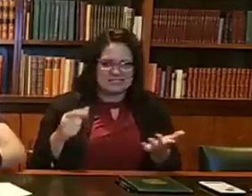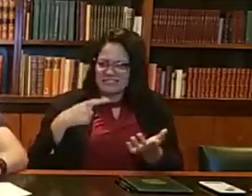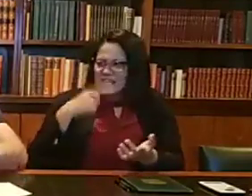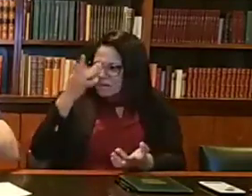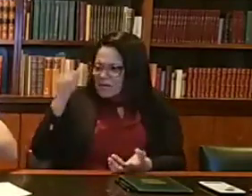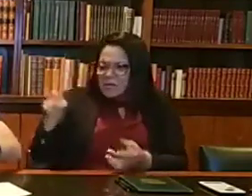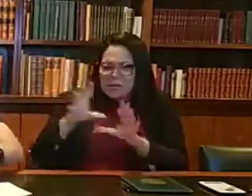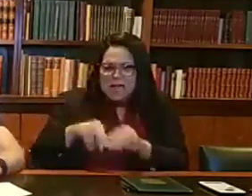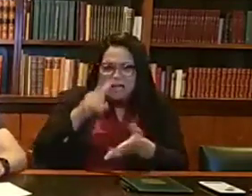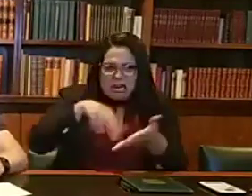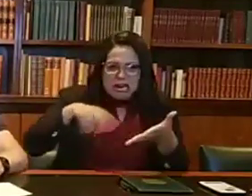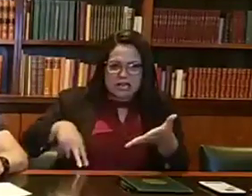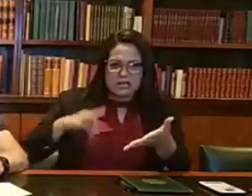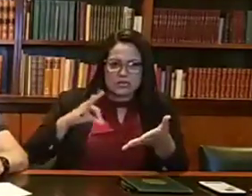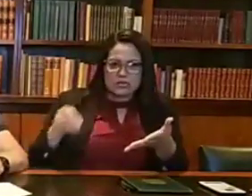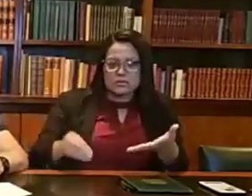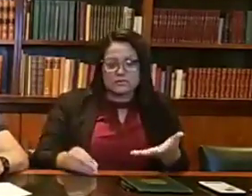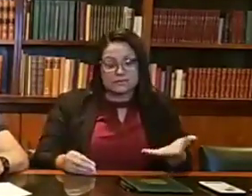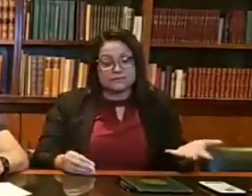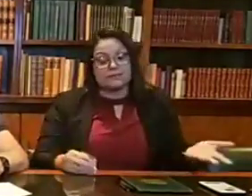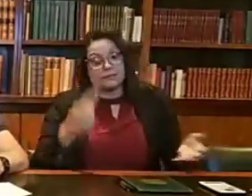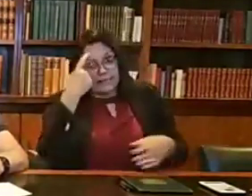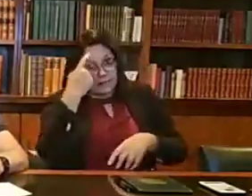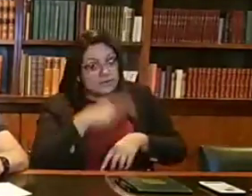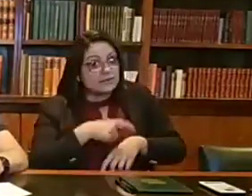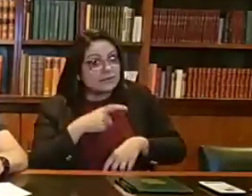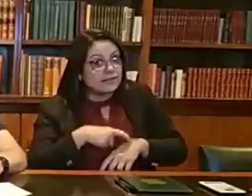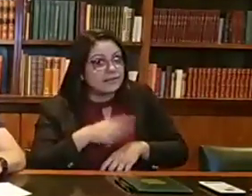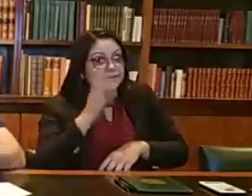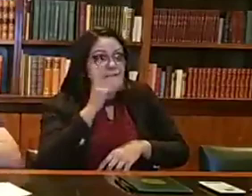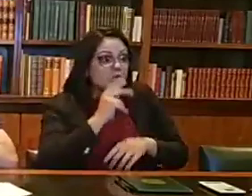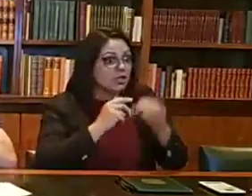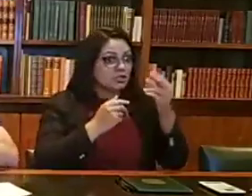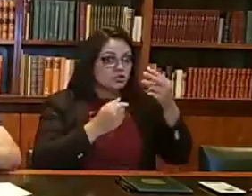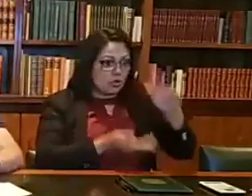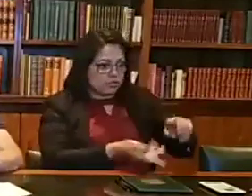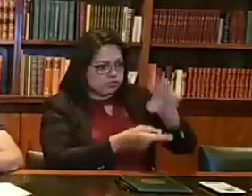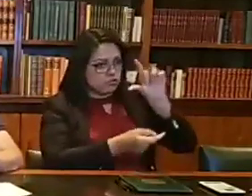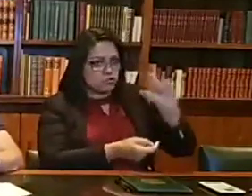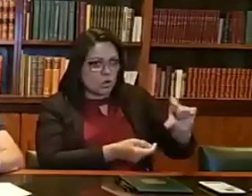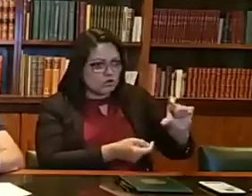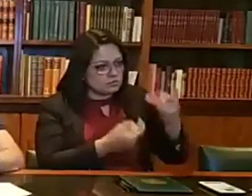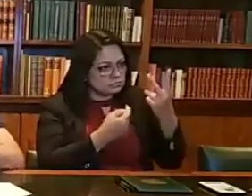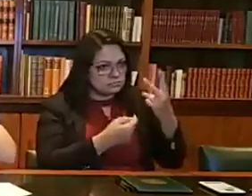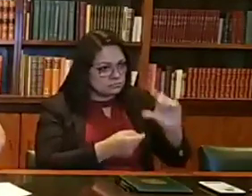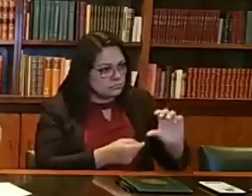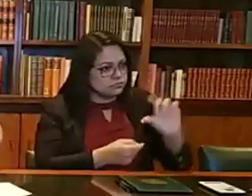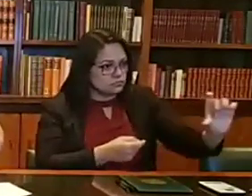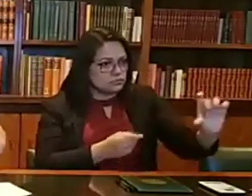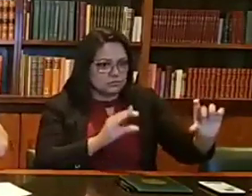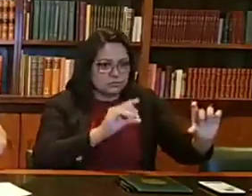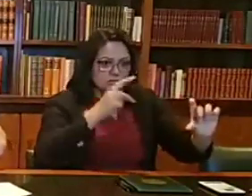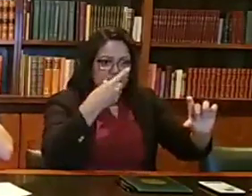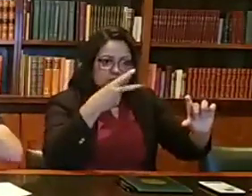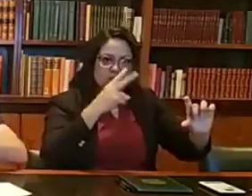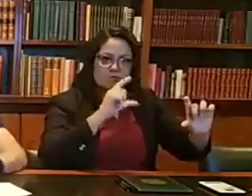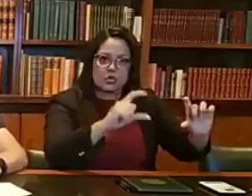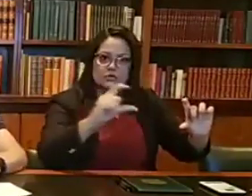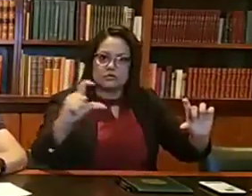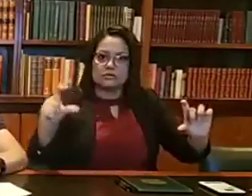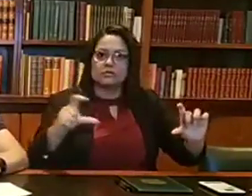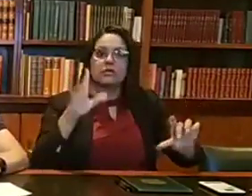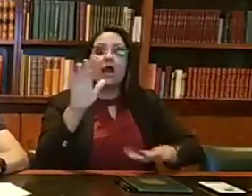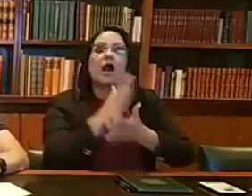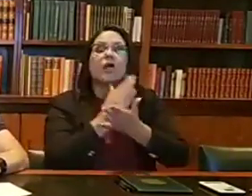com tudo isso? Para Então, ler tudo isso aí? imagina o tempo, ou seja, Não, não vai, não, no meu entender, não vai ler. Não vai ler. tem processo que demorou